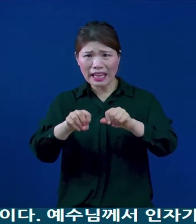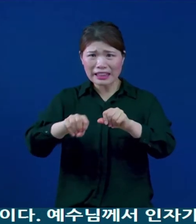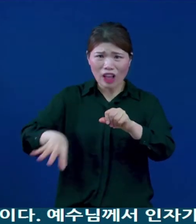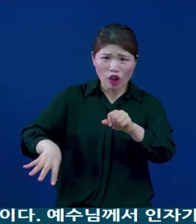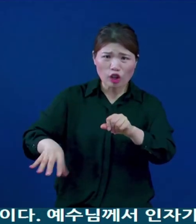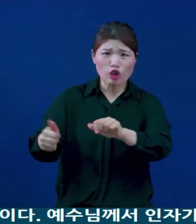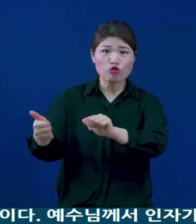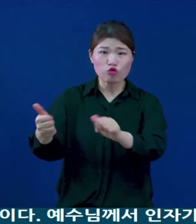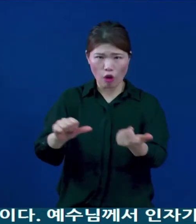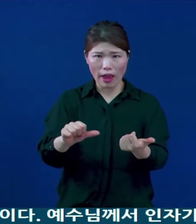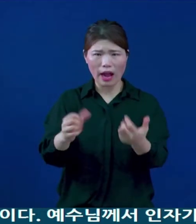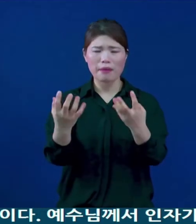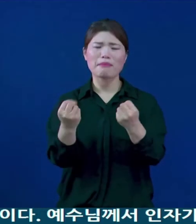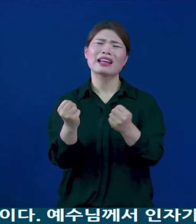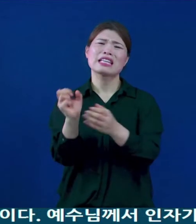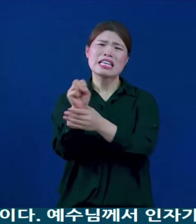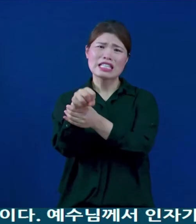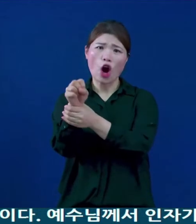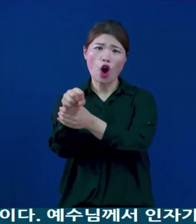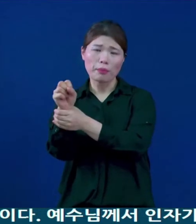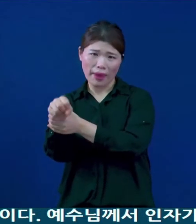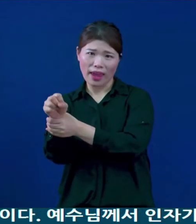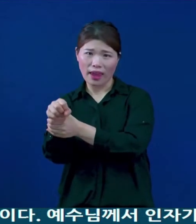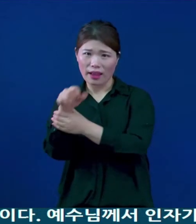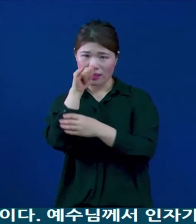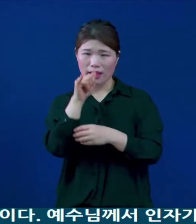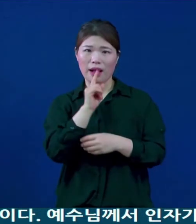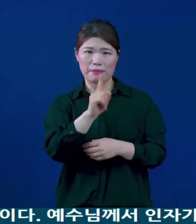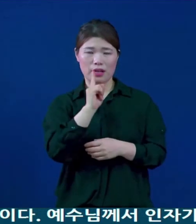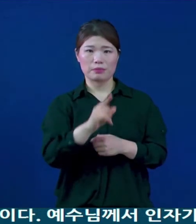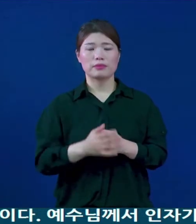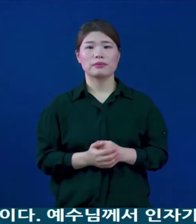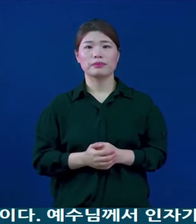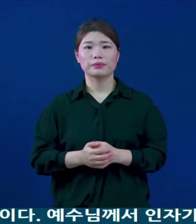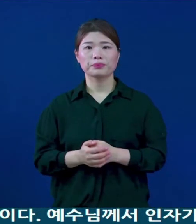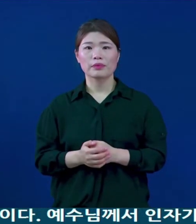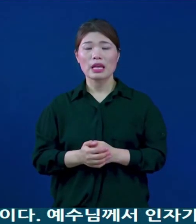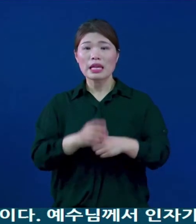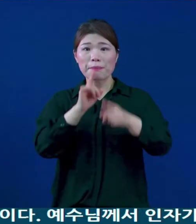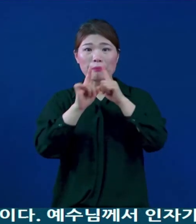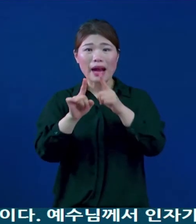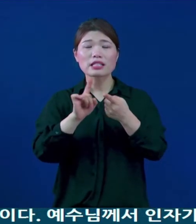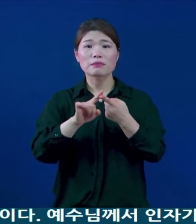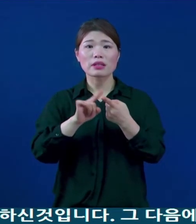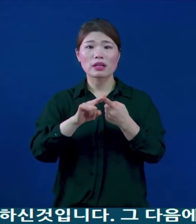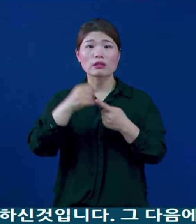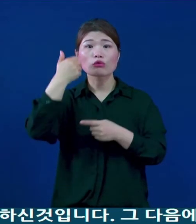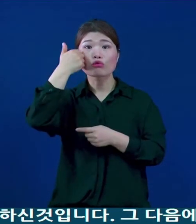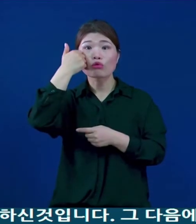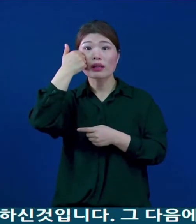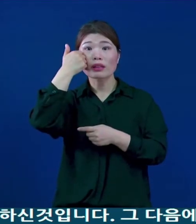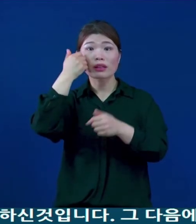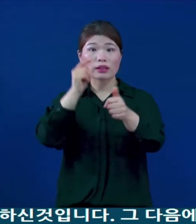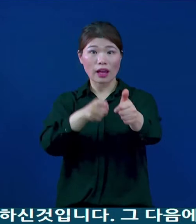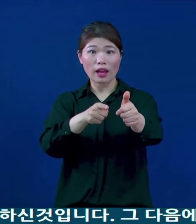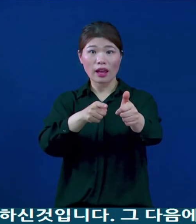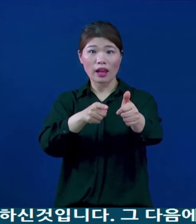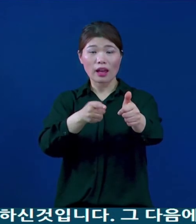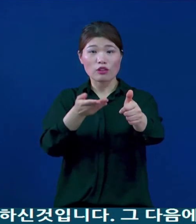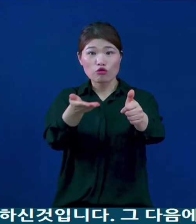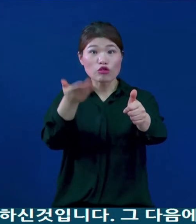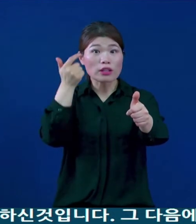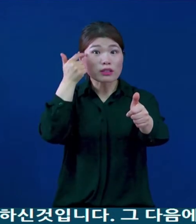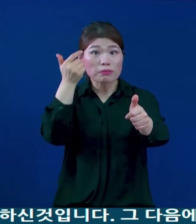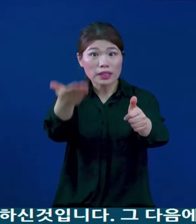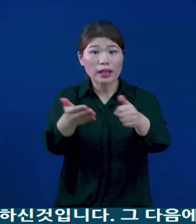많은 열매를 맺을 수 있다, 이 말씀을 주신 거예요. 이 말씀을 누구에게 주셨는지 여러분 보십시다. 이 말씀을 누구에게